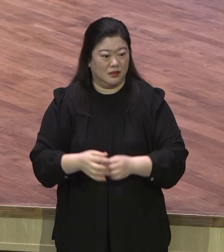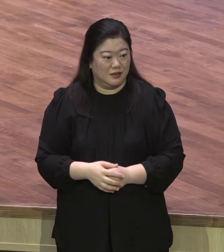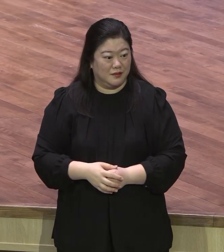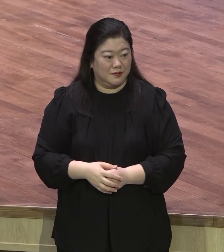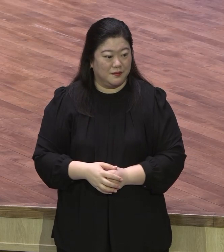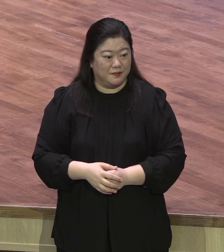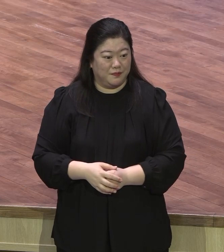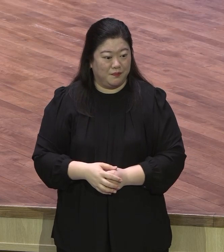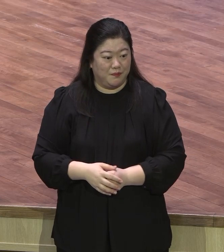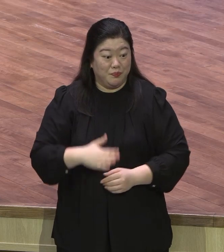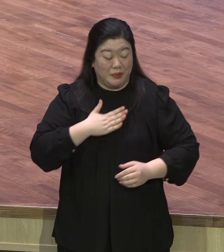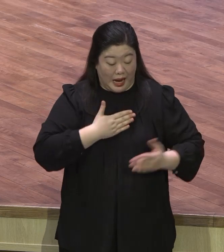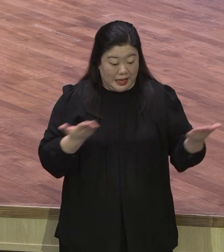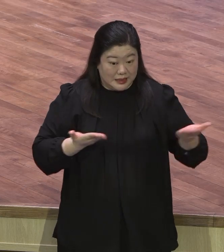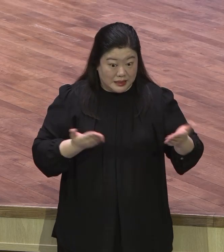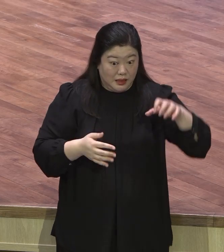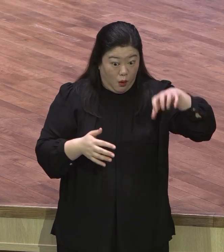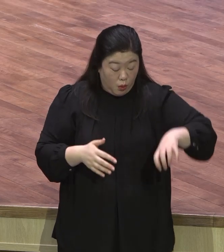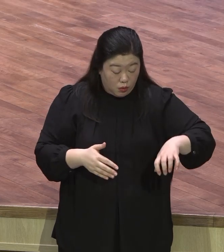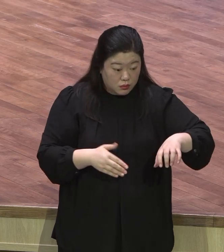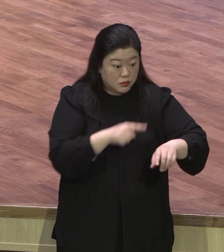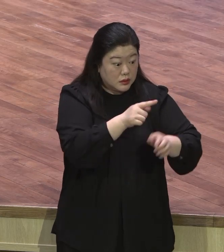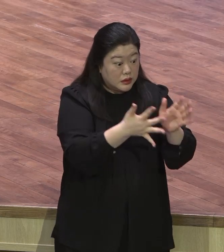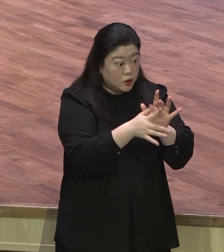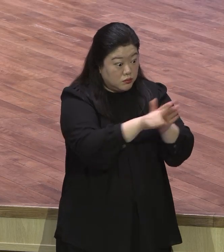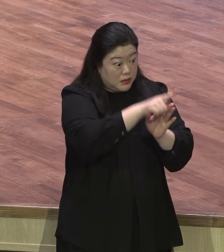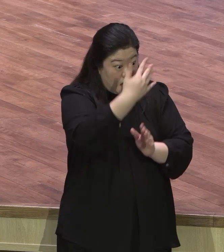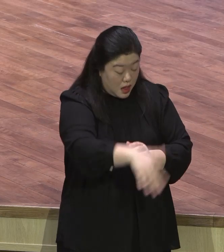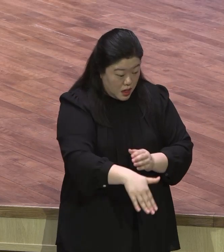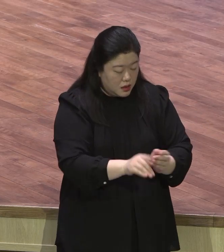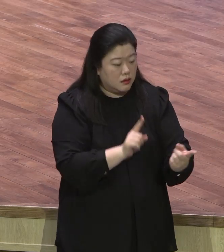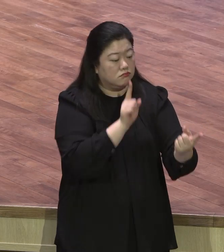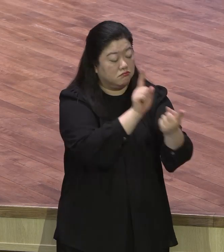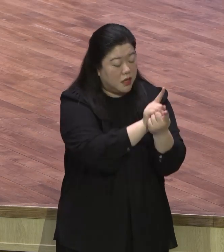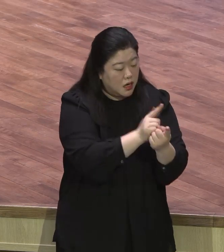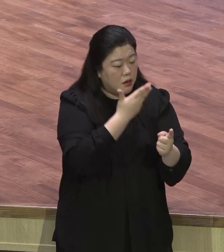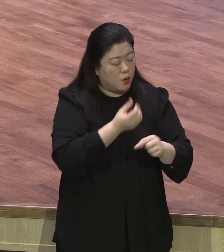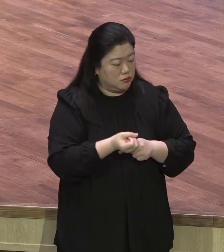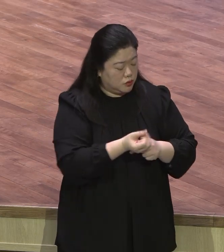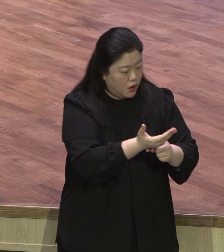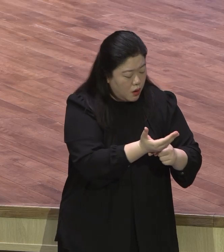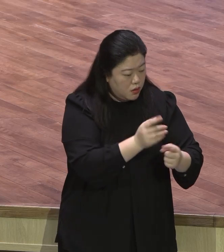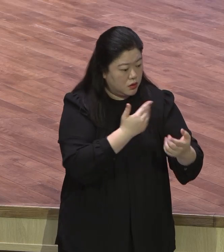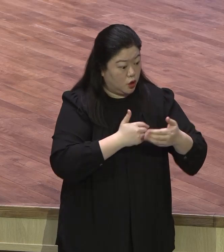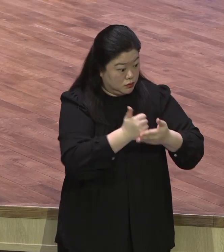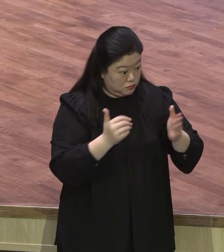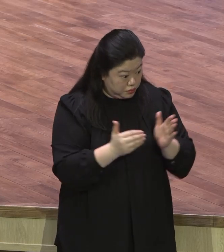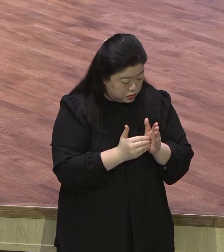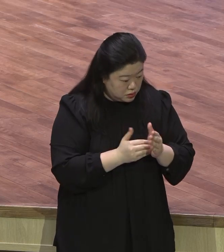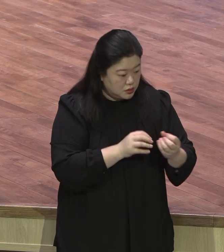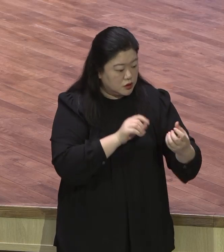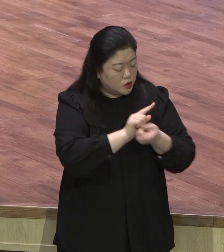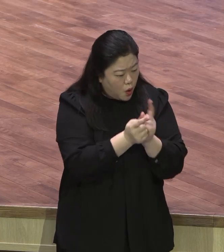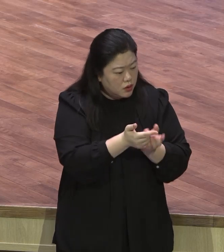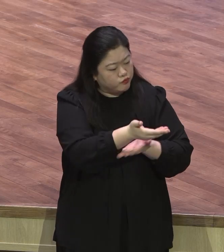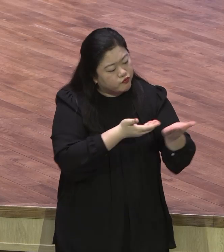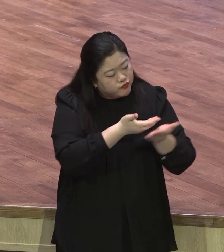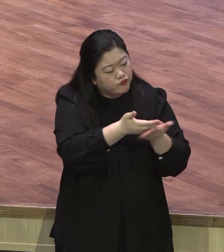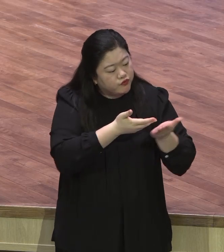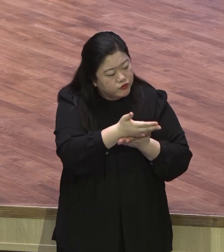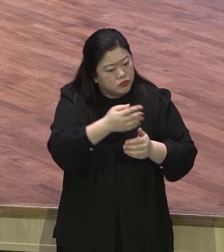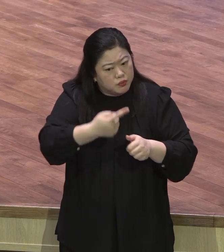이 무슨 말입니까 하나님의 나라가 임하게 하여 주옵소서 그게 그 기도가 되어야 돼요 내가 사는